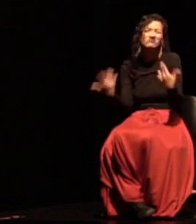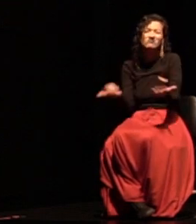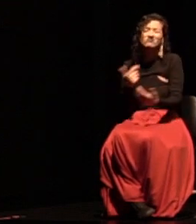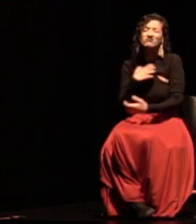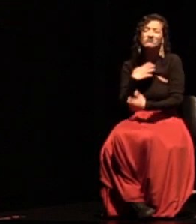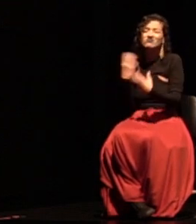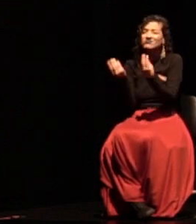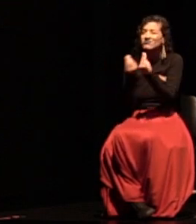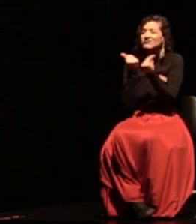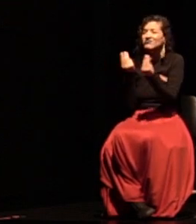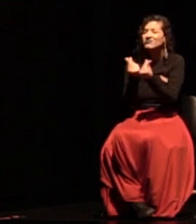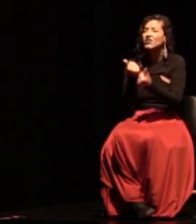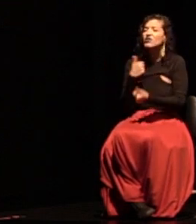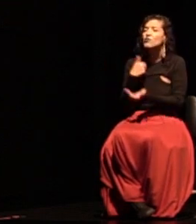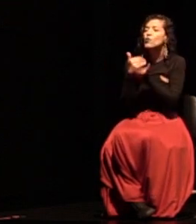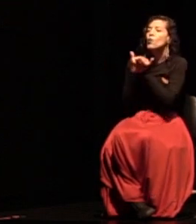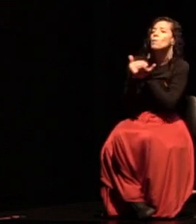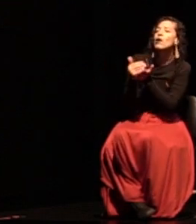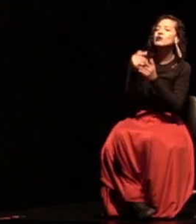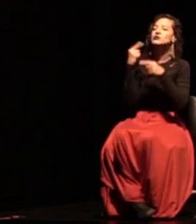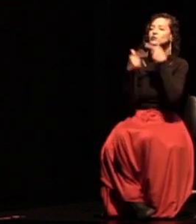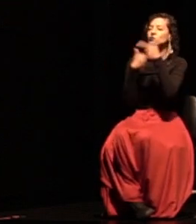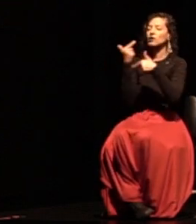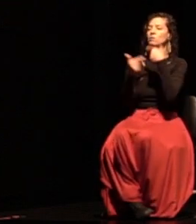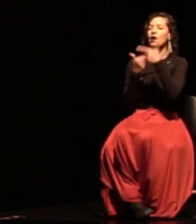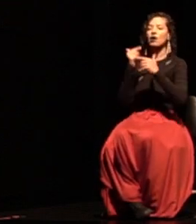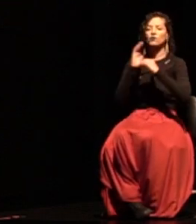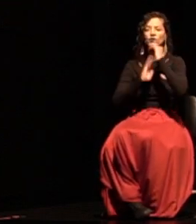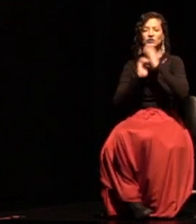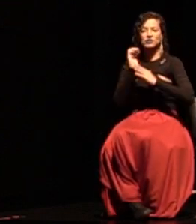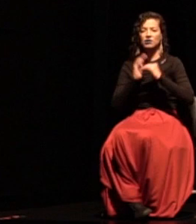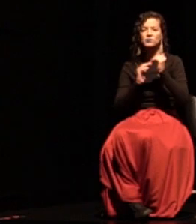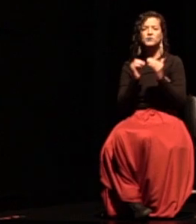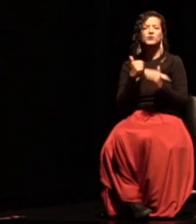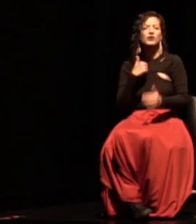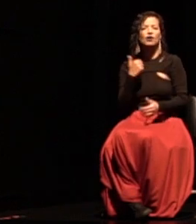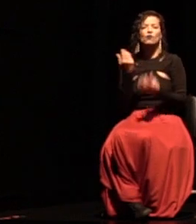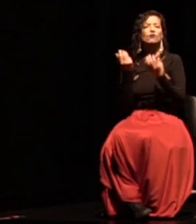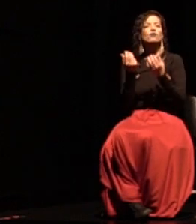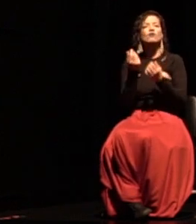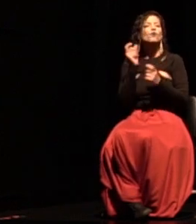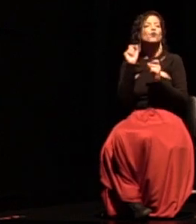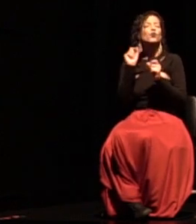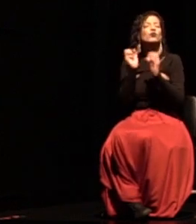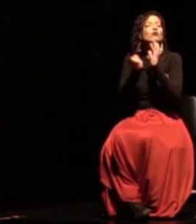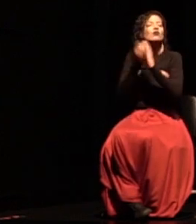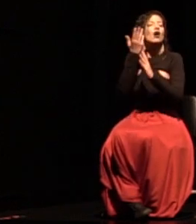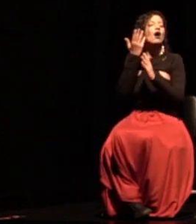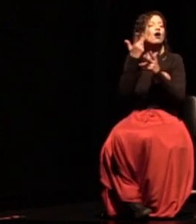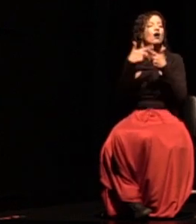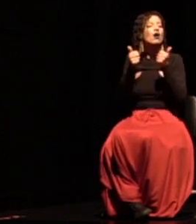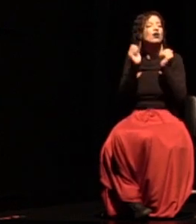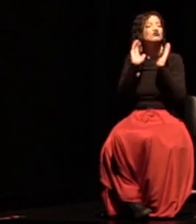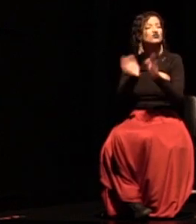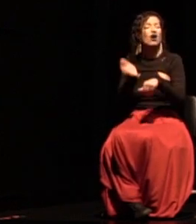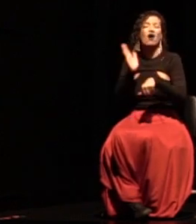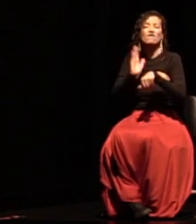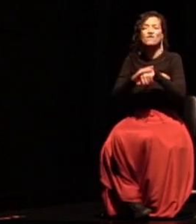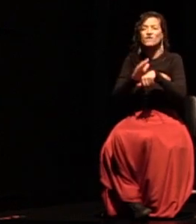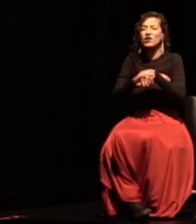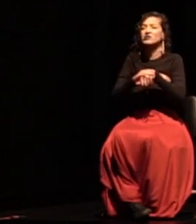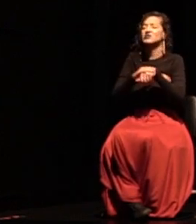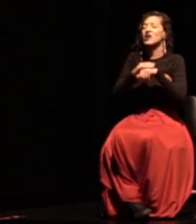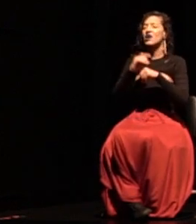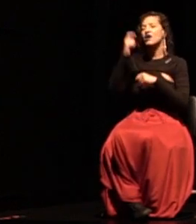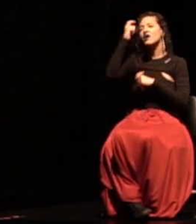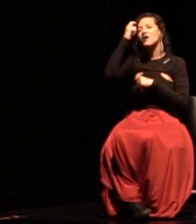mim, quando começo a fazer um trabalho, eu elaborar aquilo que já foi